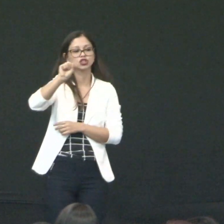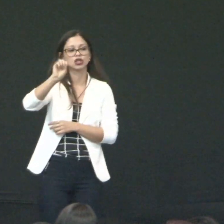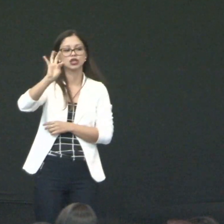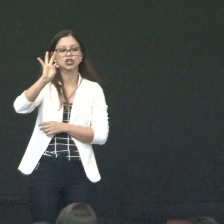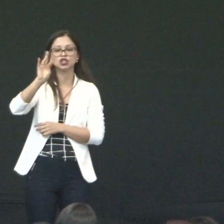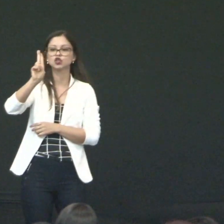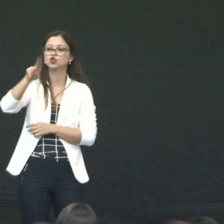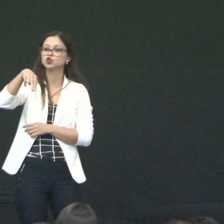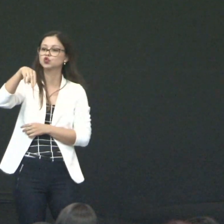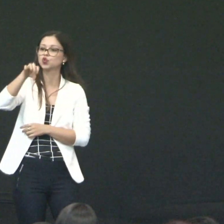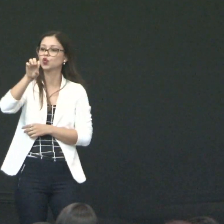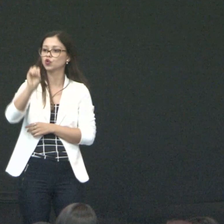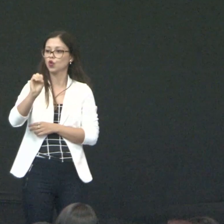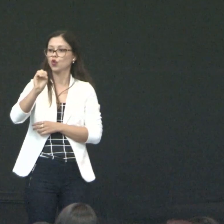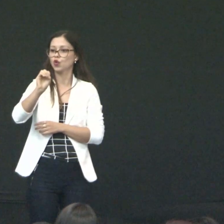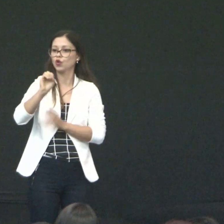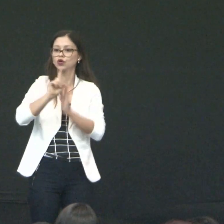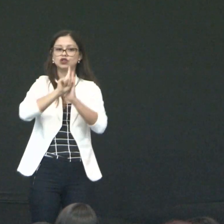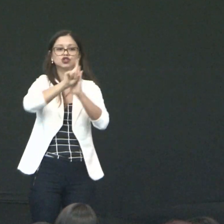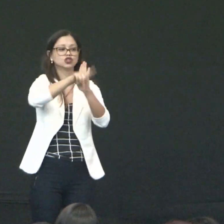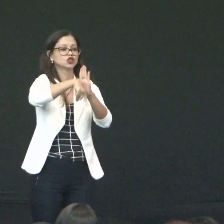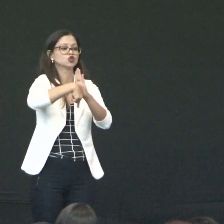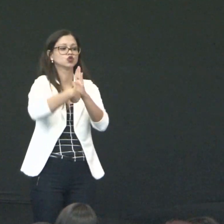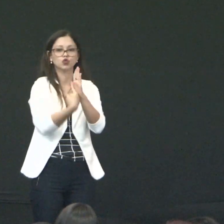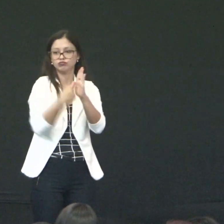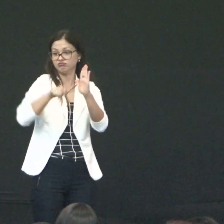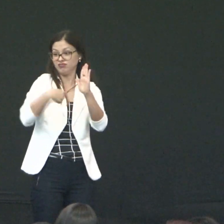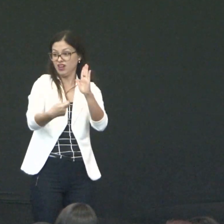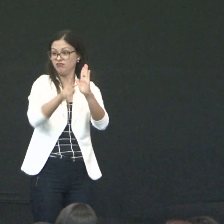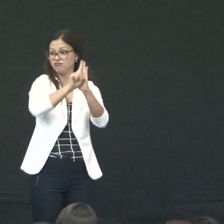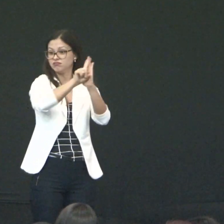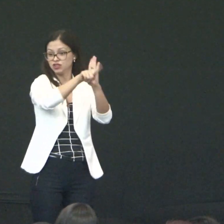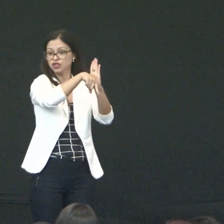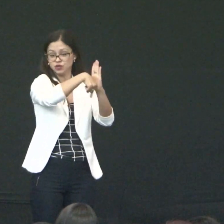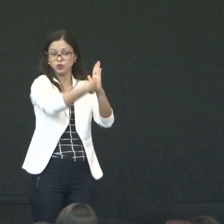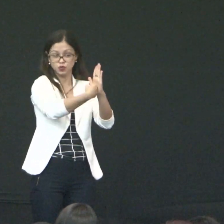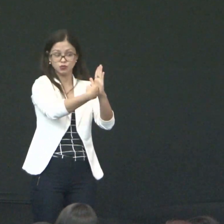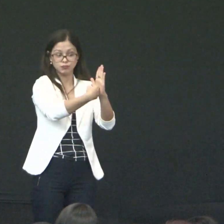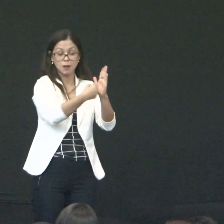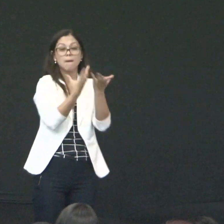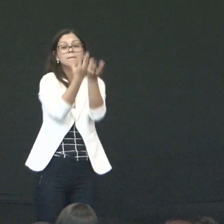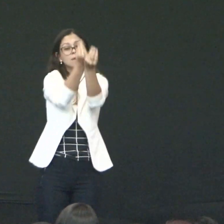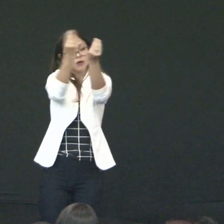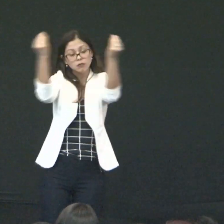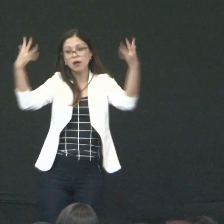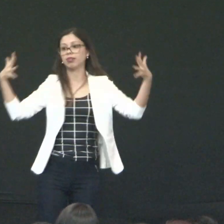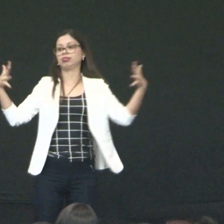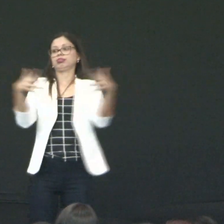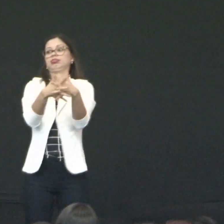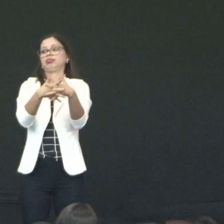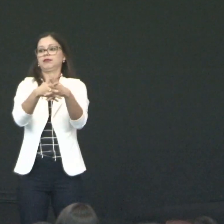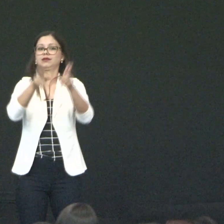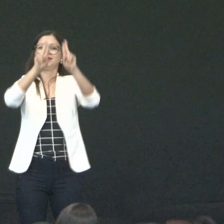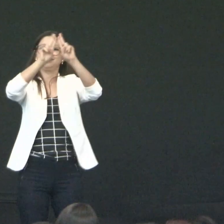E aí eu trago para vocês essa palavra aqui, gestuno, que se utiliza desse sinal aqui, que as